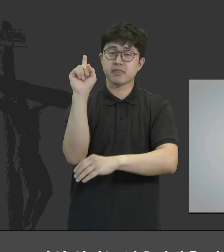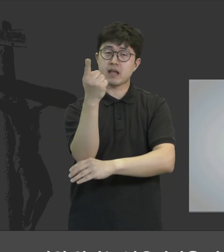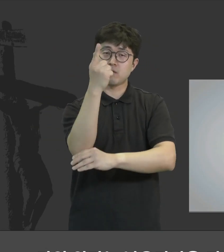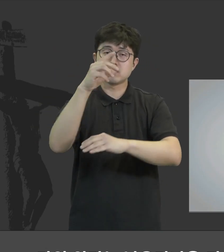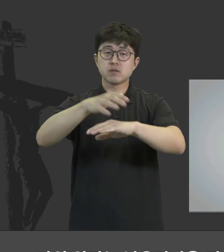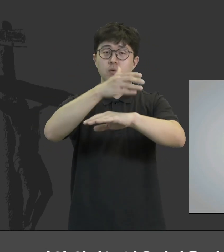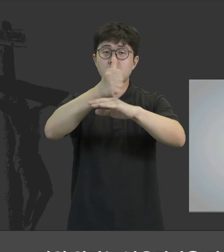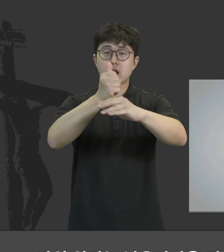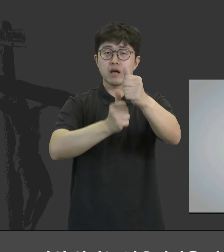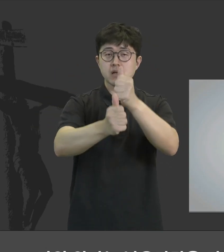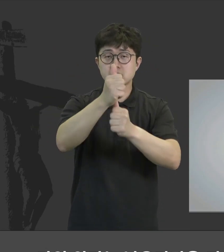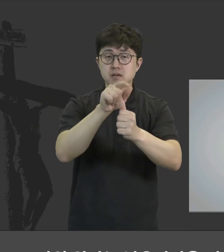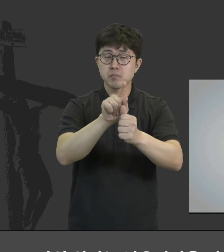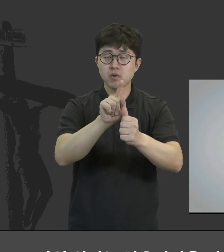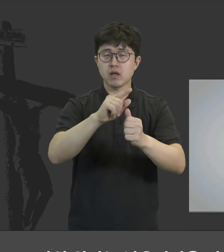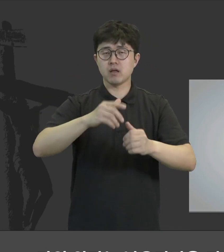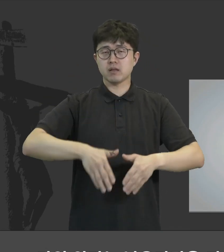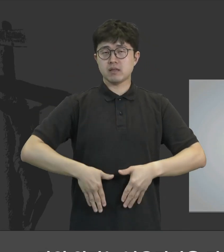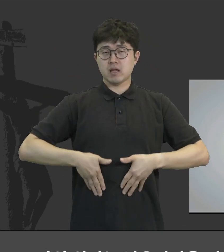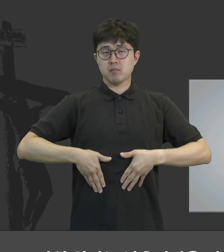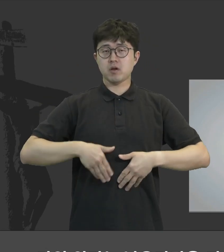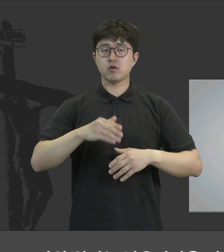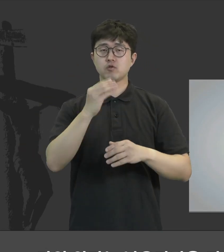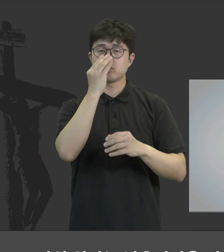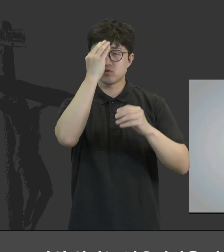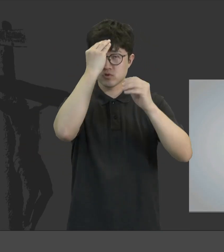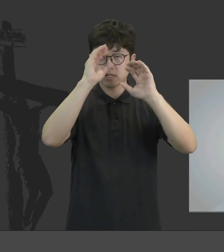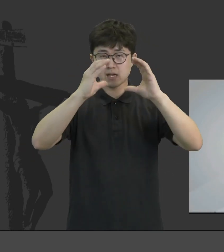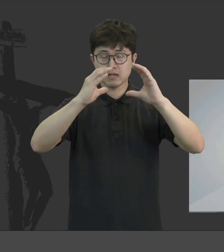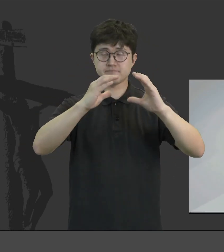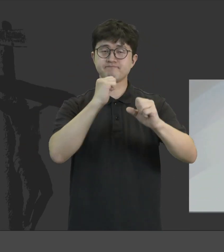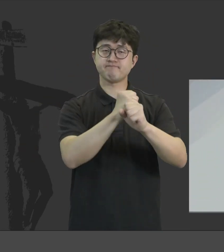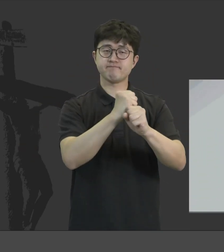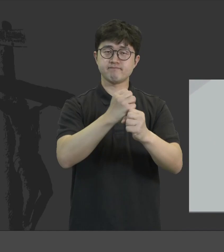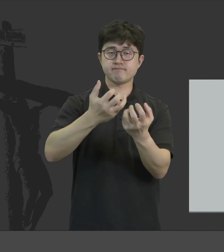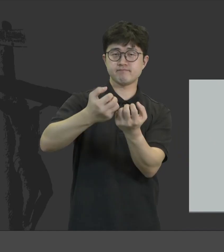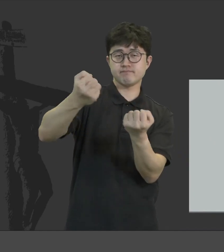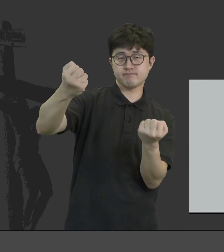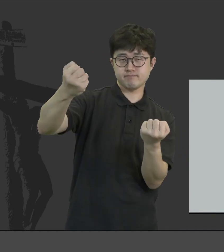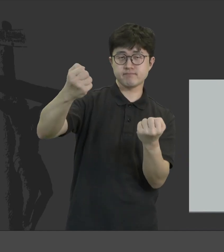왕과는 남유다만을 다스리게 됩니다.